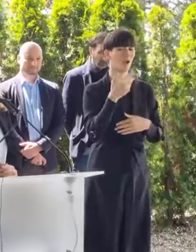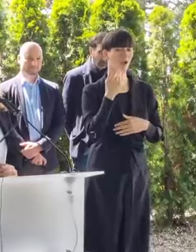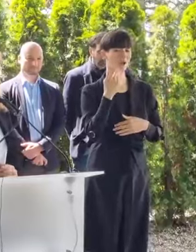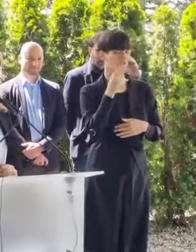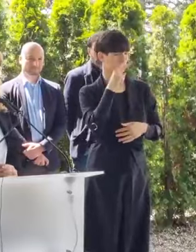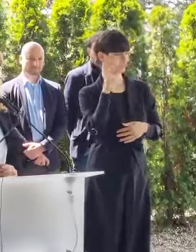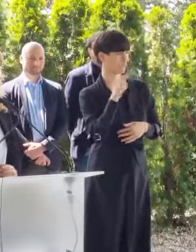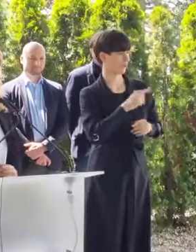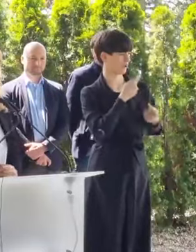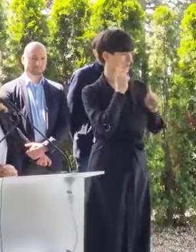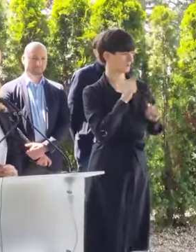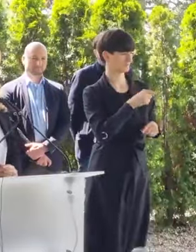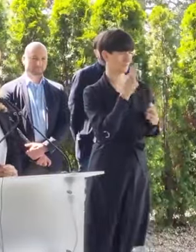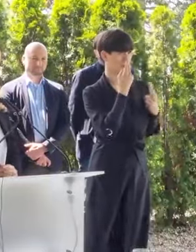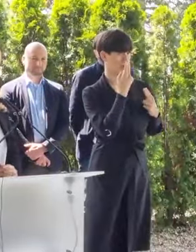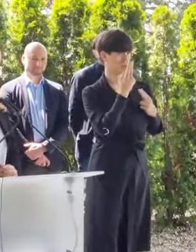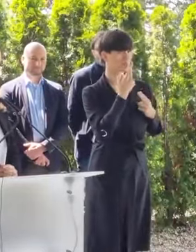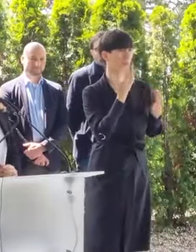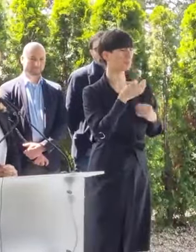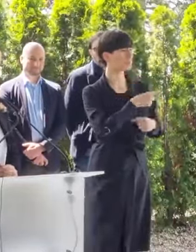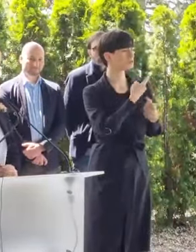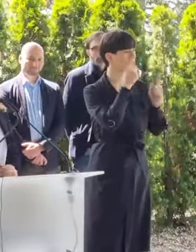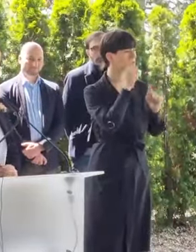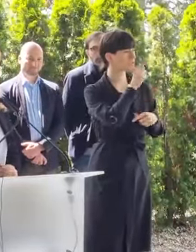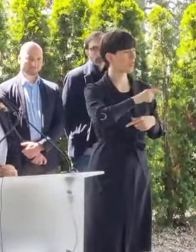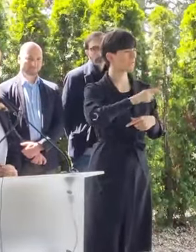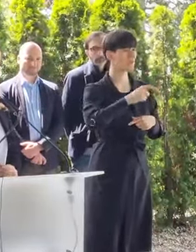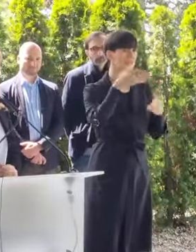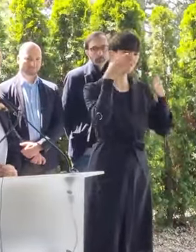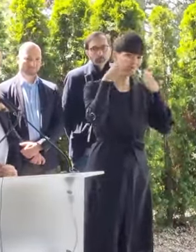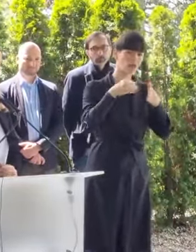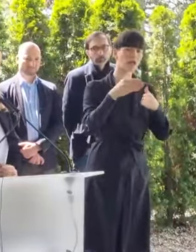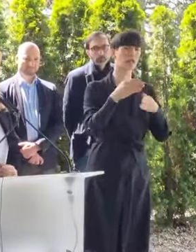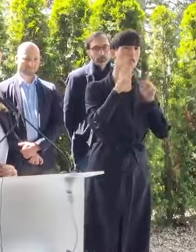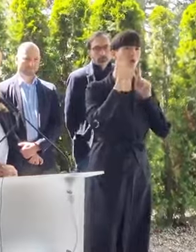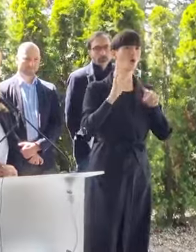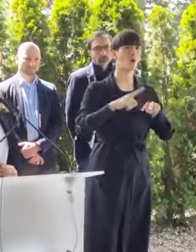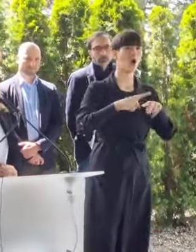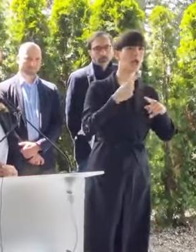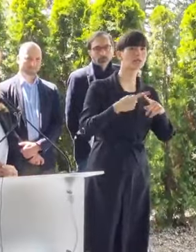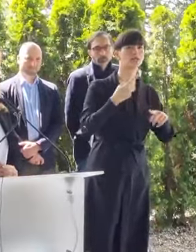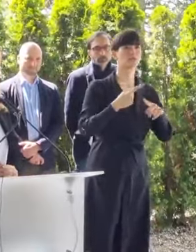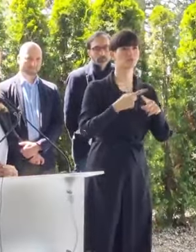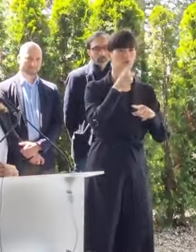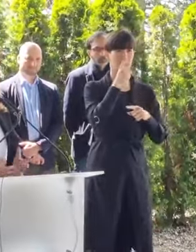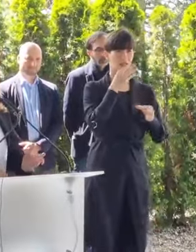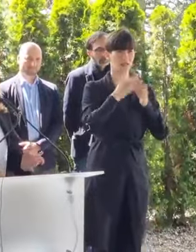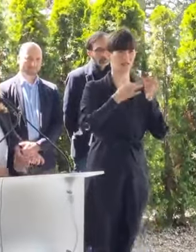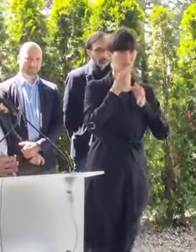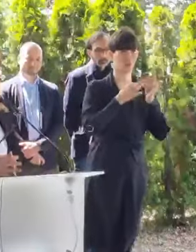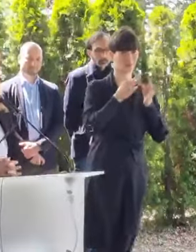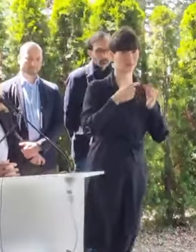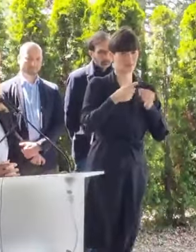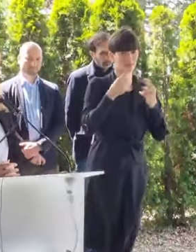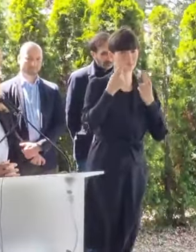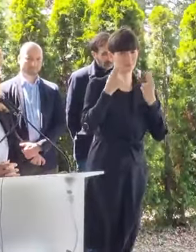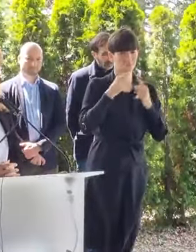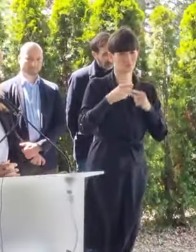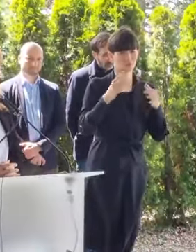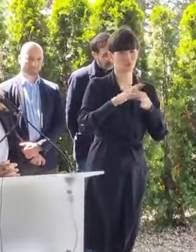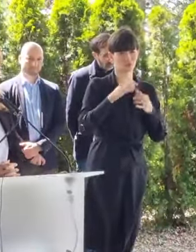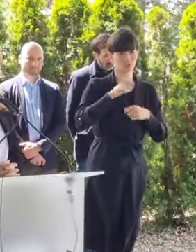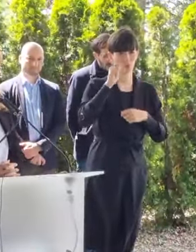možné, že ľudia na Slovensku do takej miery veria dezinformáciám, vrátane dezinformácií, ktoré sa týkajú Ukrajiny. Vidíme to vo viacerých